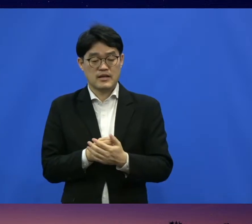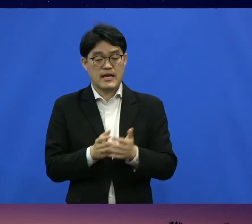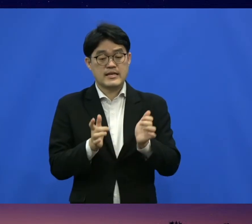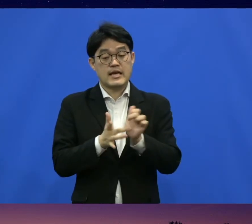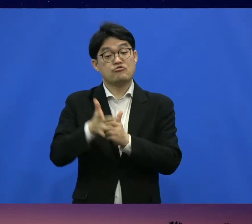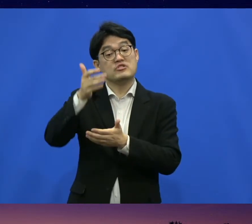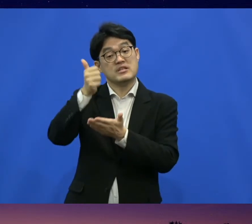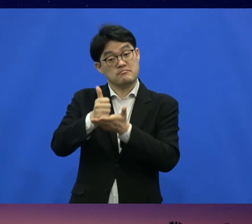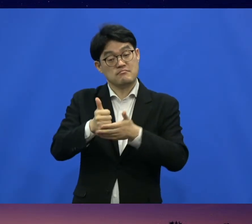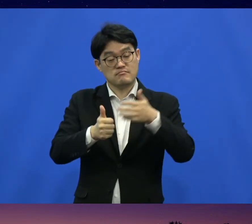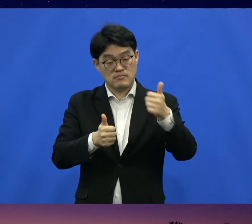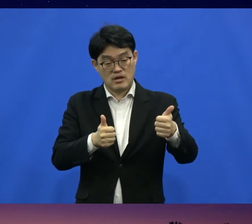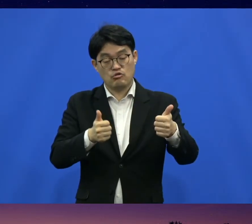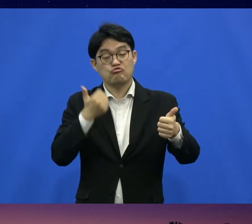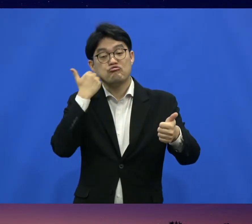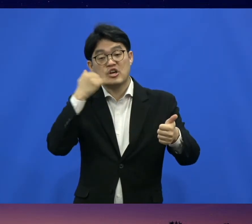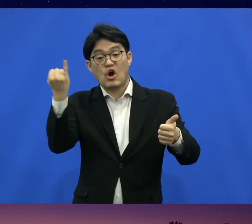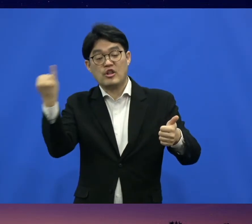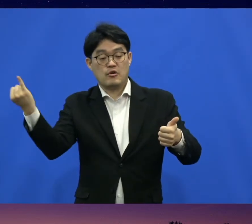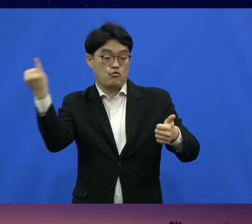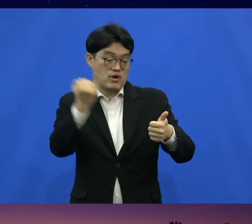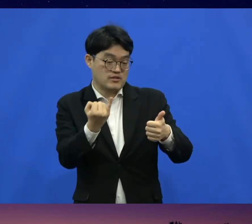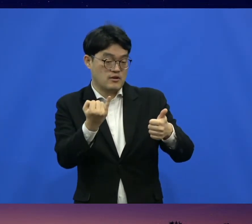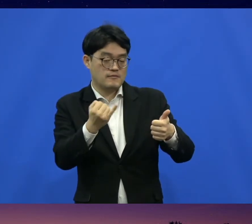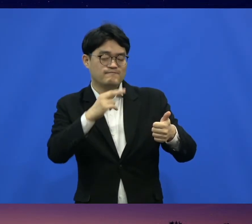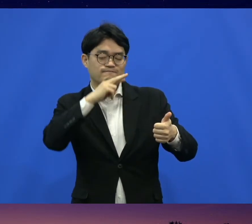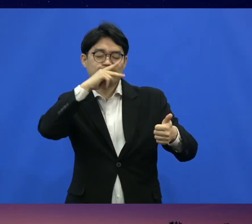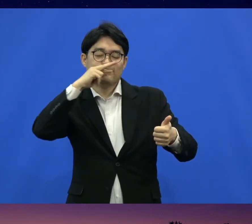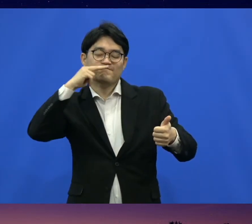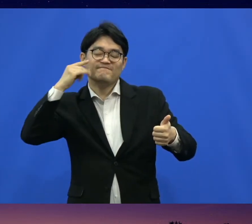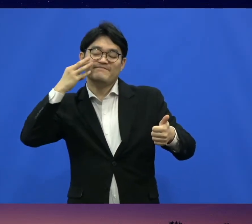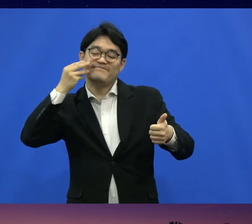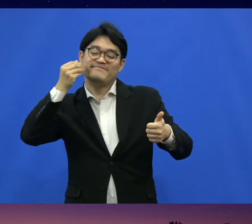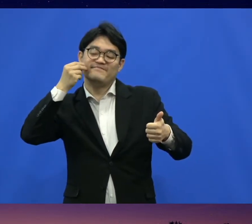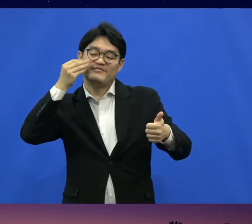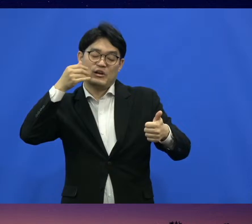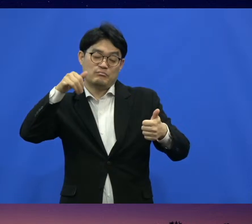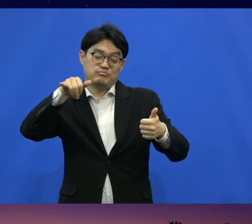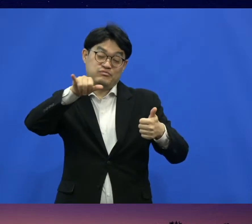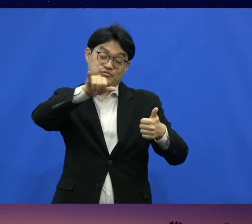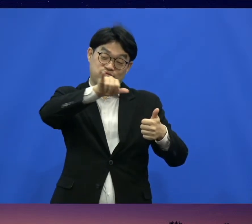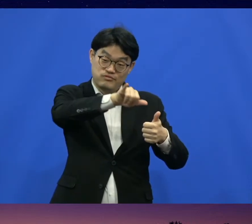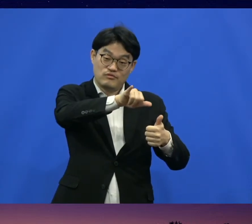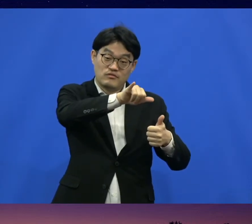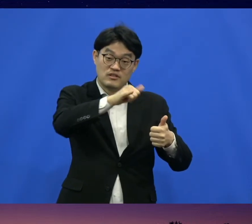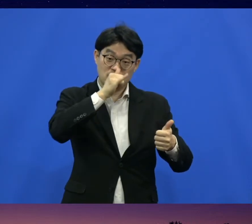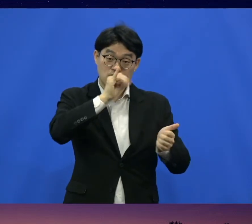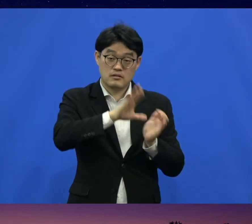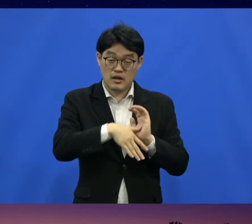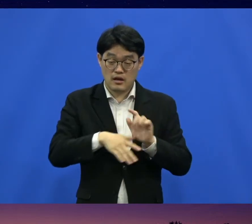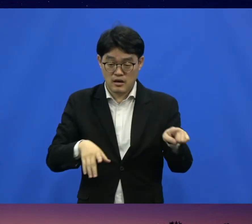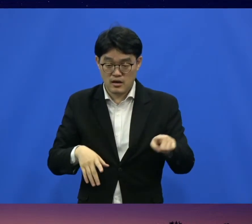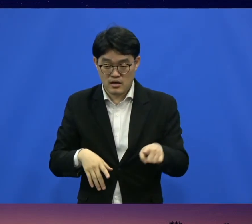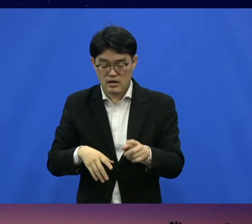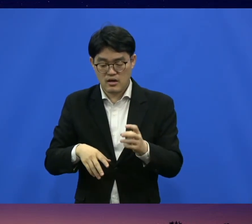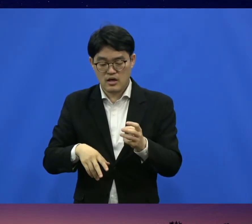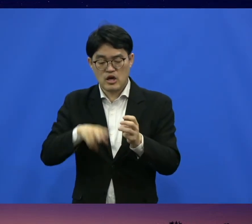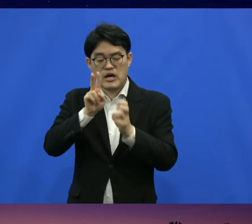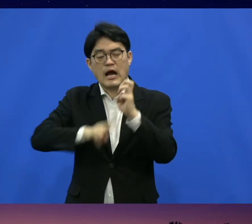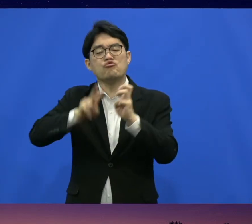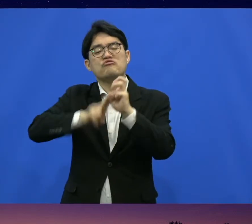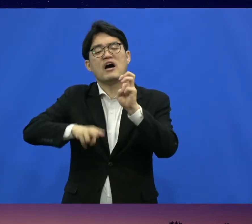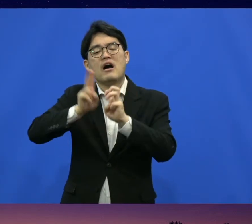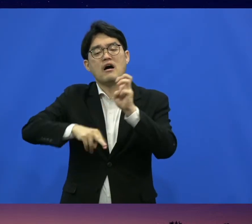값을 따졌잖아요. 예, 낭비라고 비난했습니다. 그러나 마리아는 돈의 개념을 떠나 있었죠. 영의